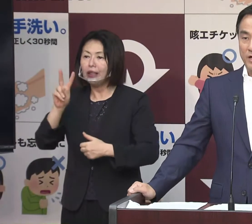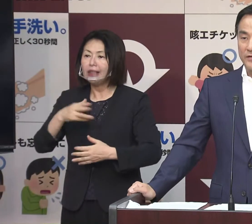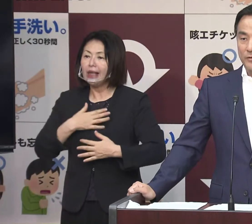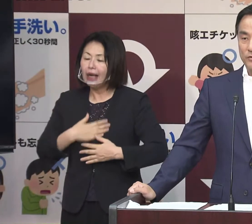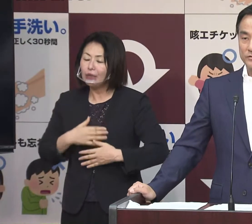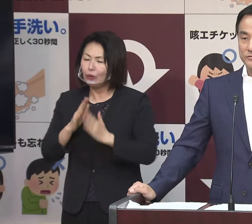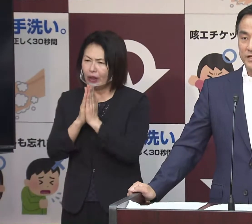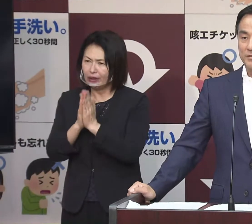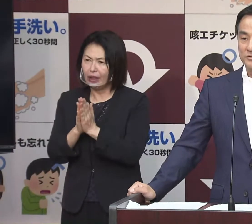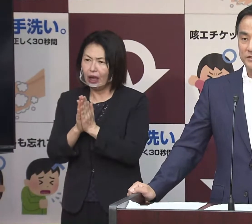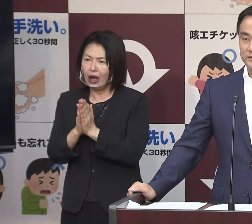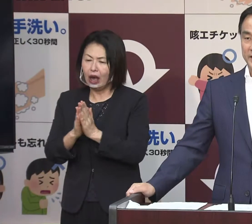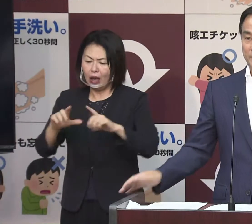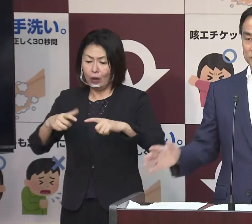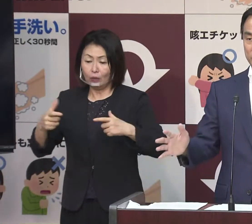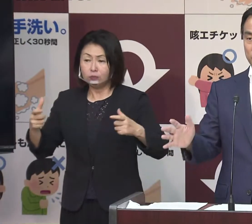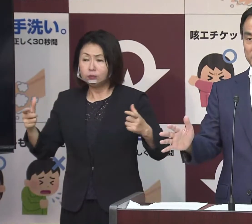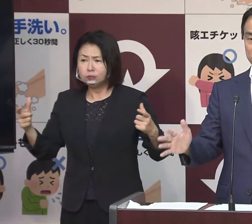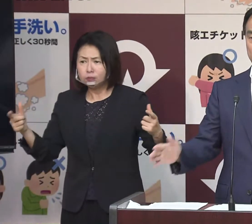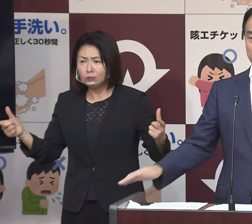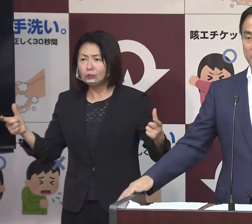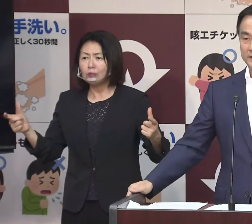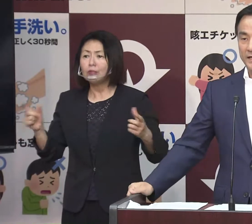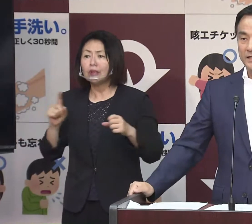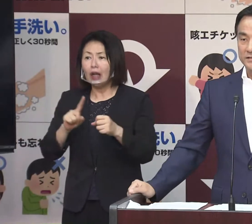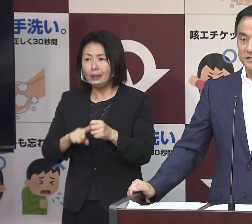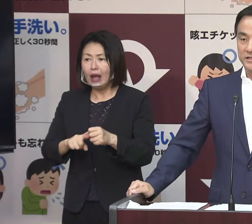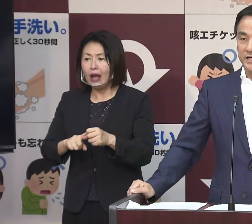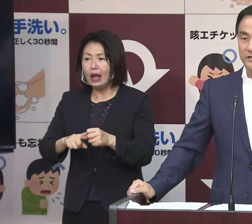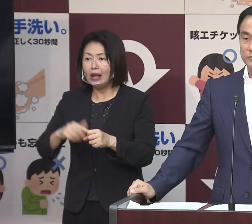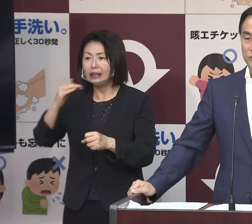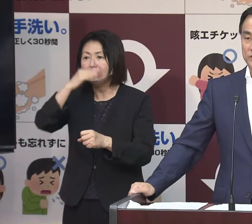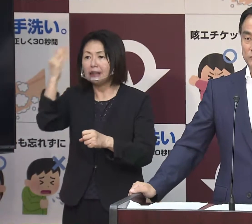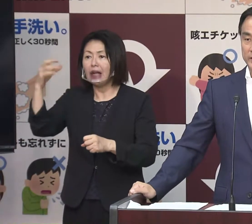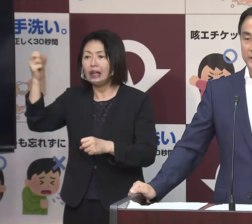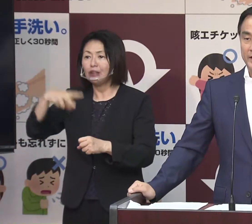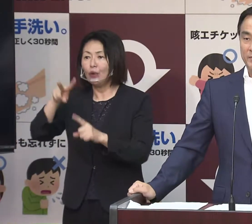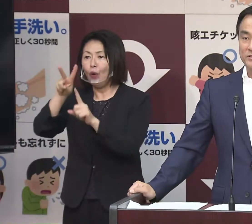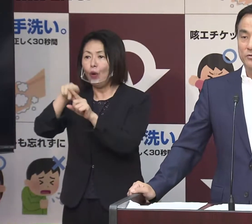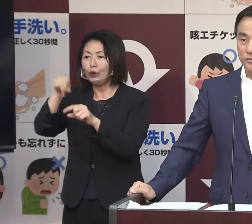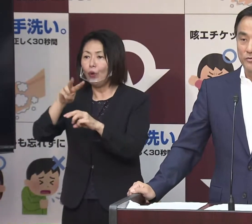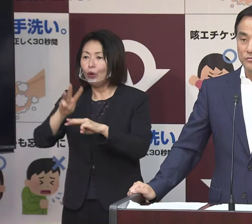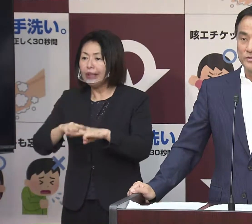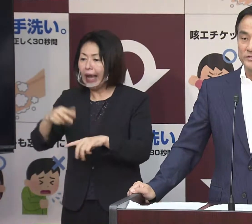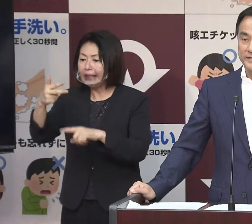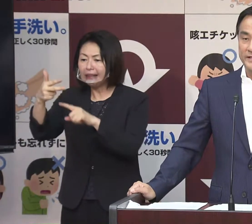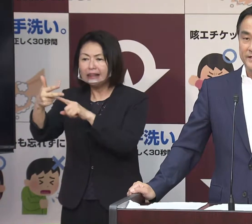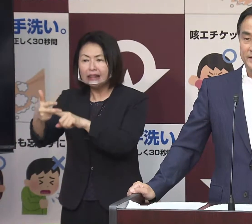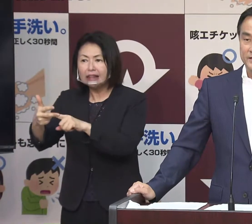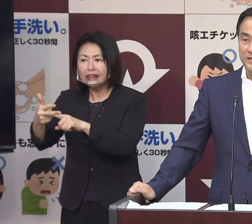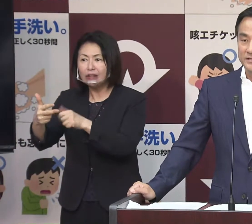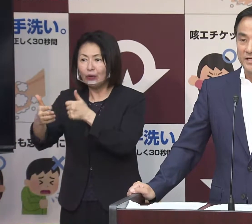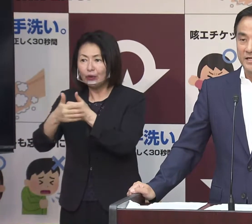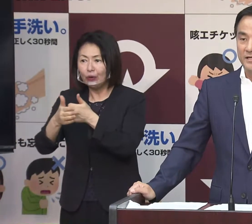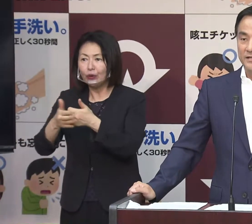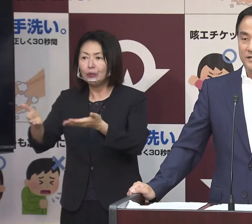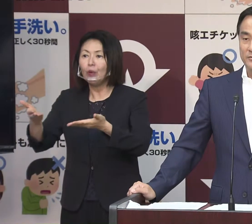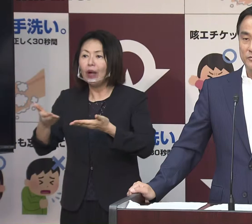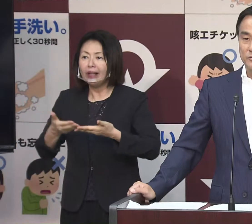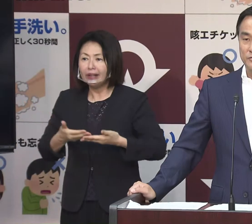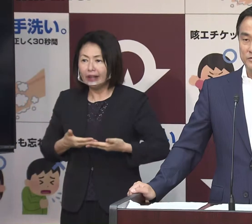は規模がかなり大きくなりますしですね、もう山陽小野田市の限られた地域でやるものですので、まあ、市の協力もですねいただき